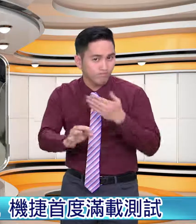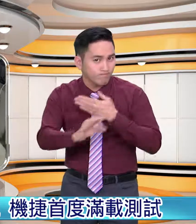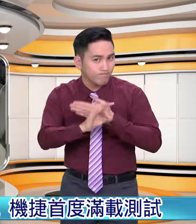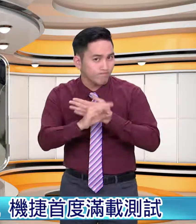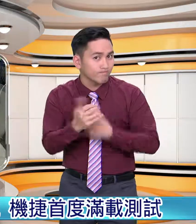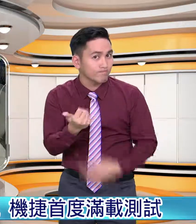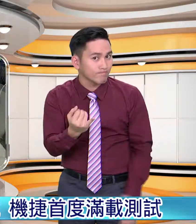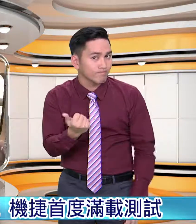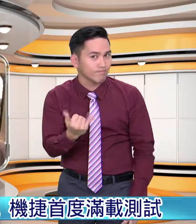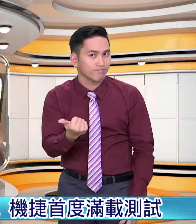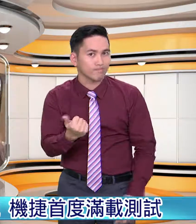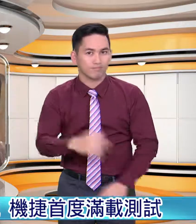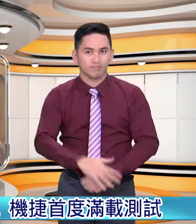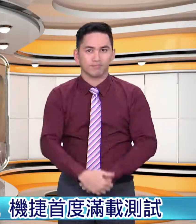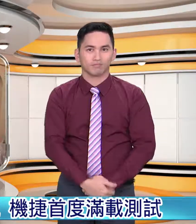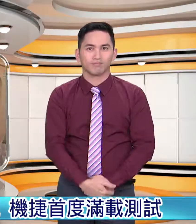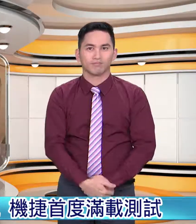驶，测试它的稳定度。